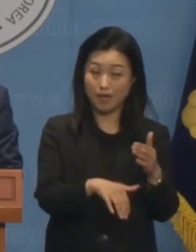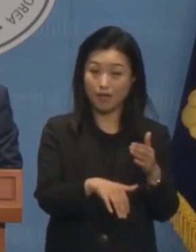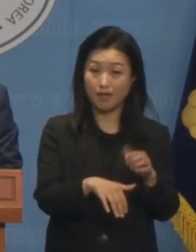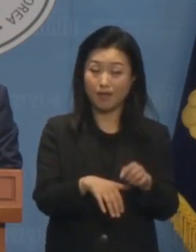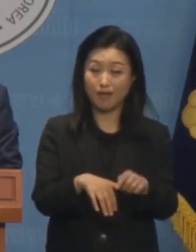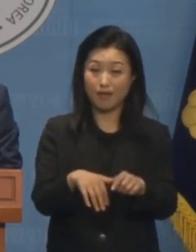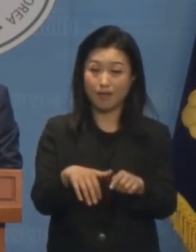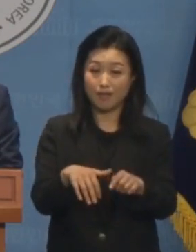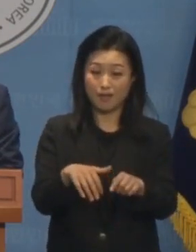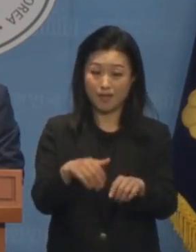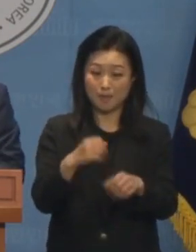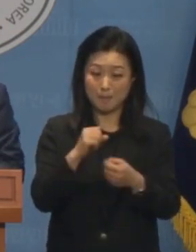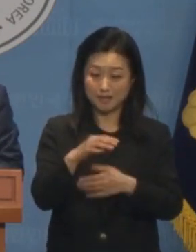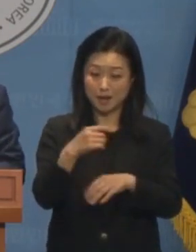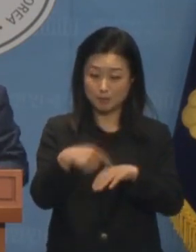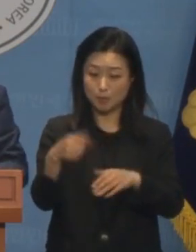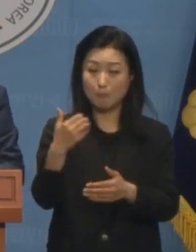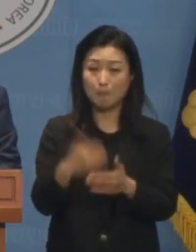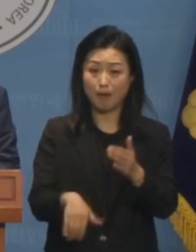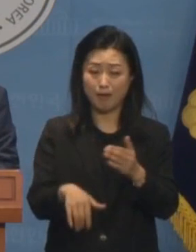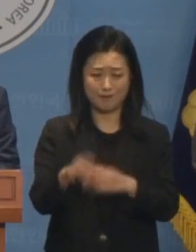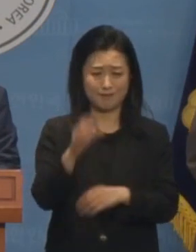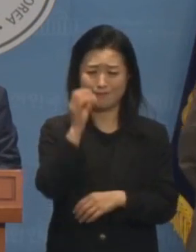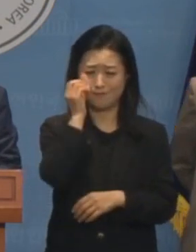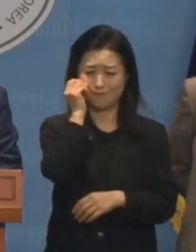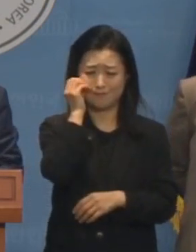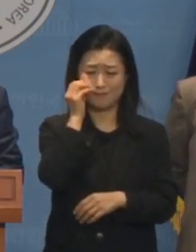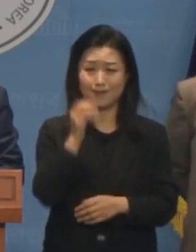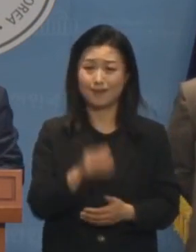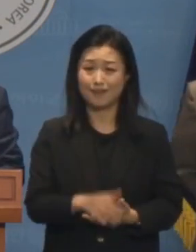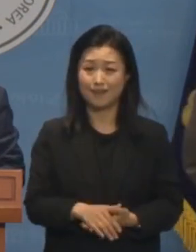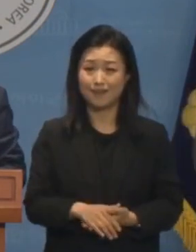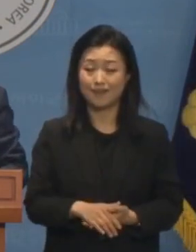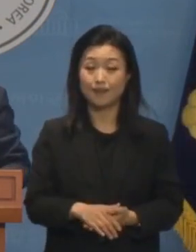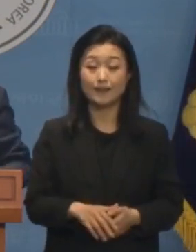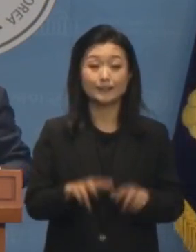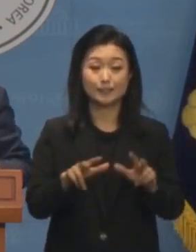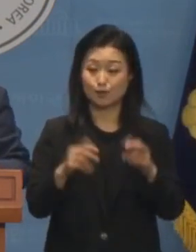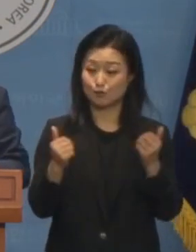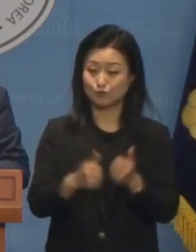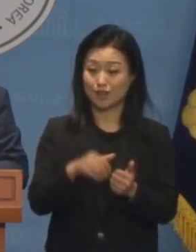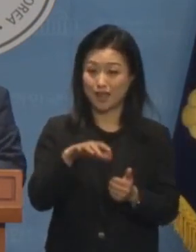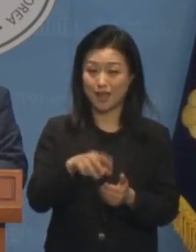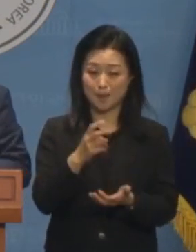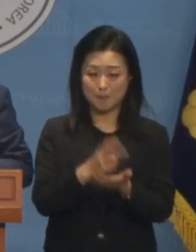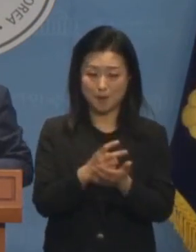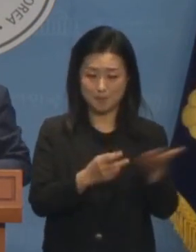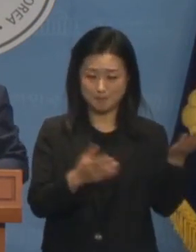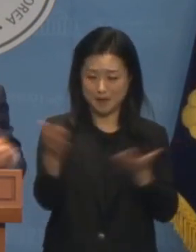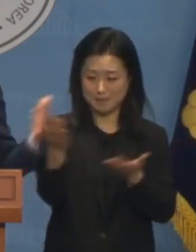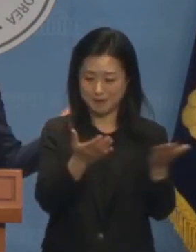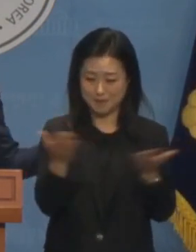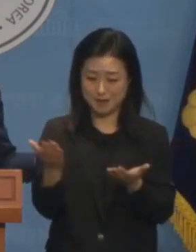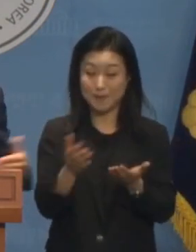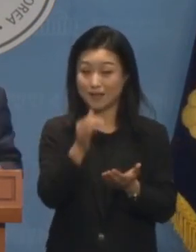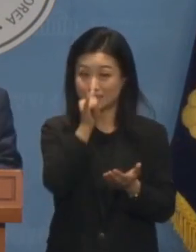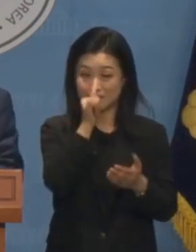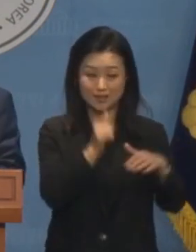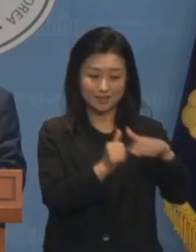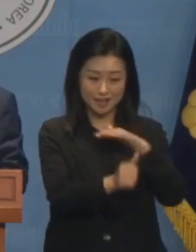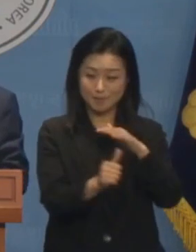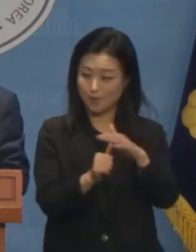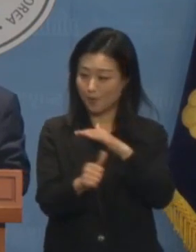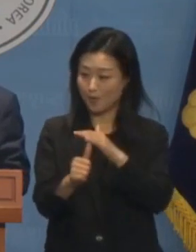맹탕 법안이다. 여러 개의 온라인 플랫폼 법이 국회에 올라와 있습니다. 각각 대표 발의하신